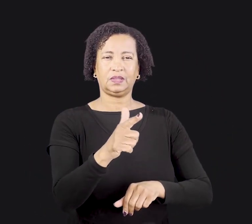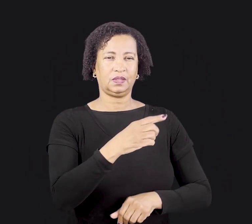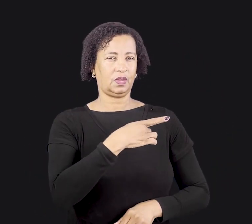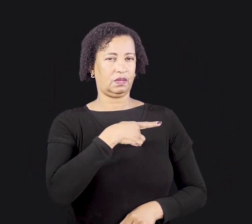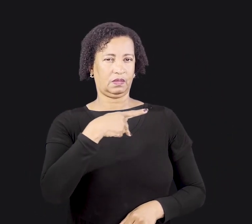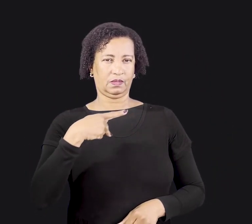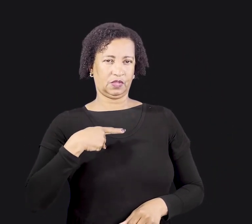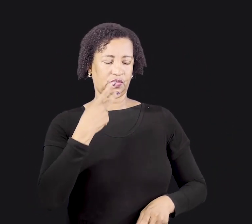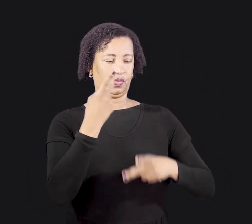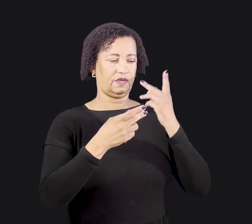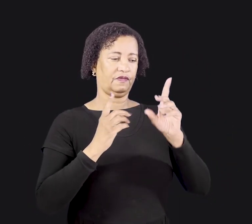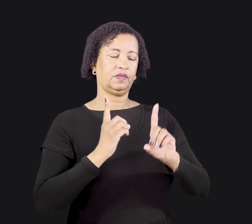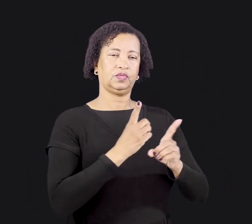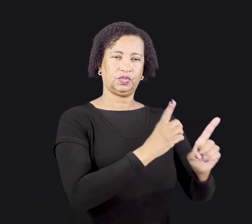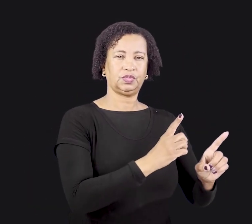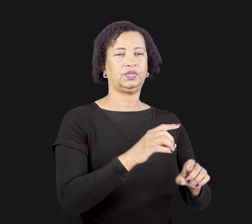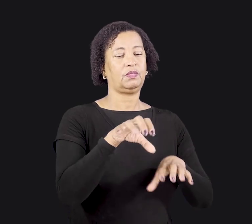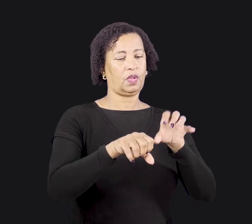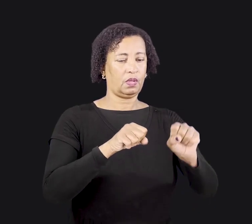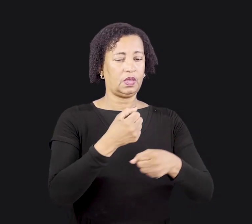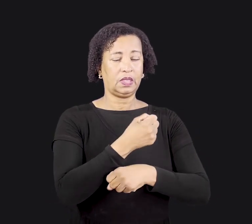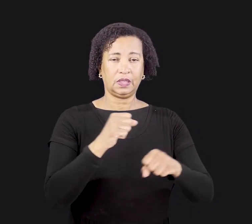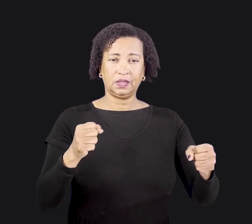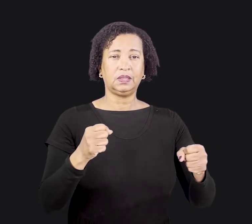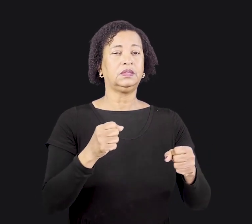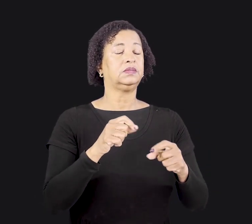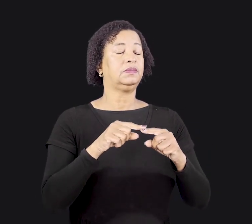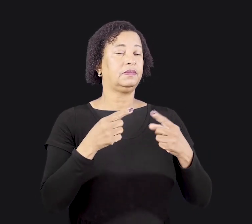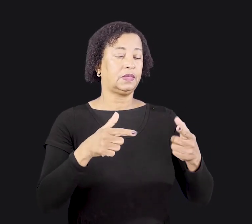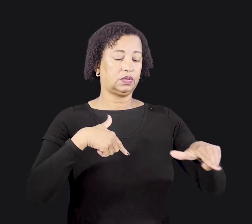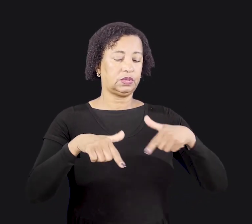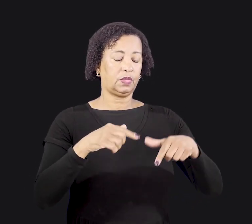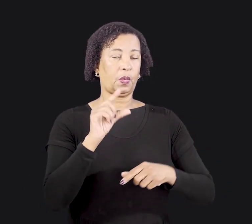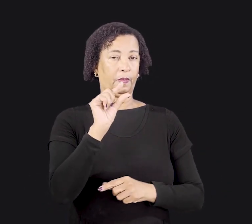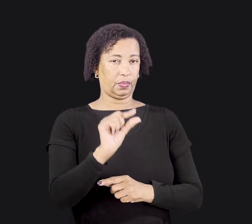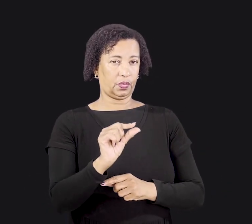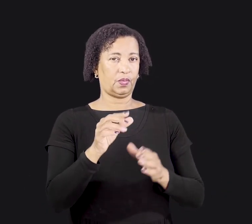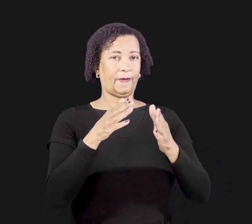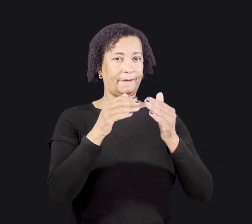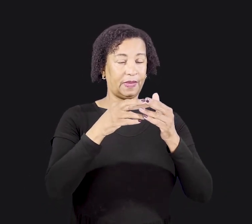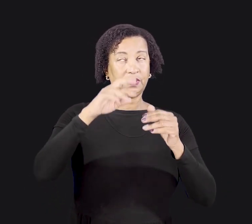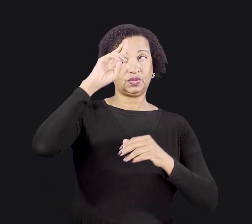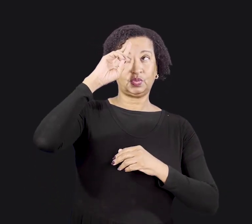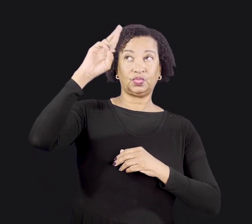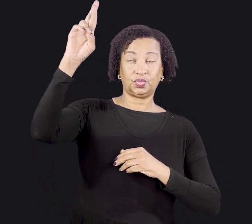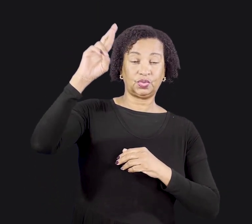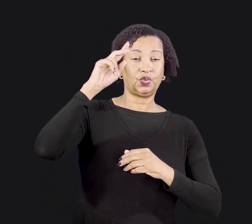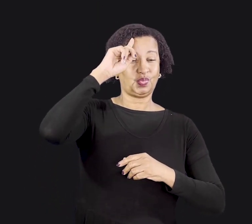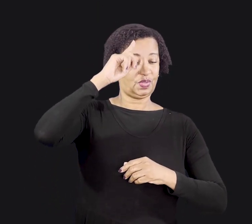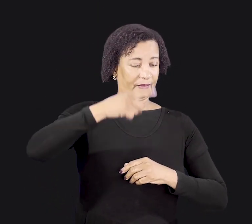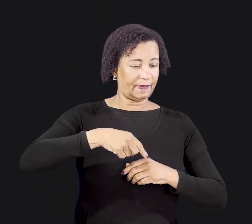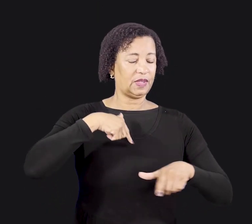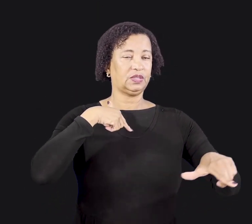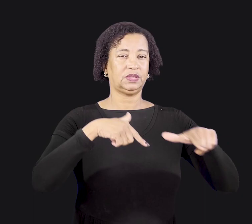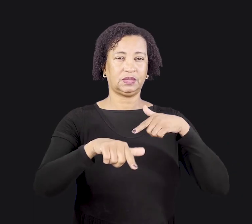seus discípulos: a colheita é grande, mas os trabalhadores são poucos. Peçam, pois, ao Senhor da colheita que envie trabalhadores para a sua